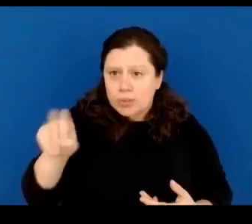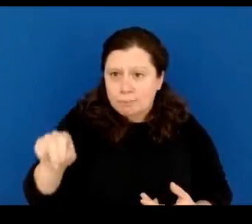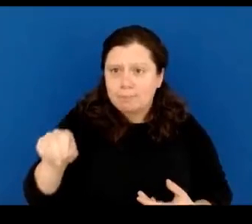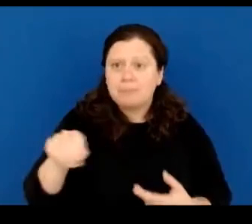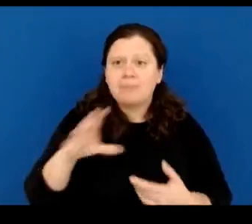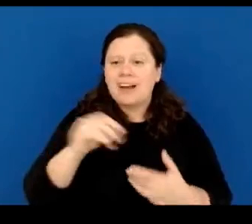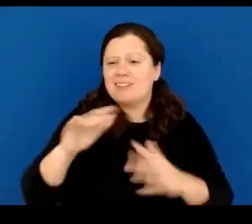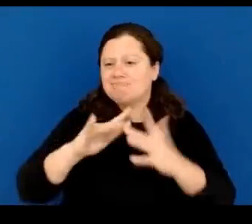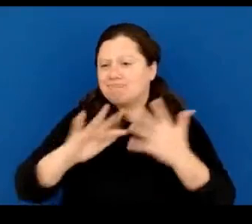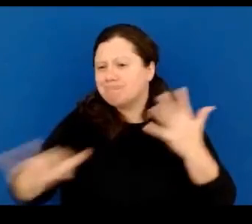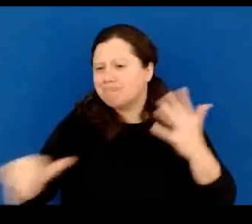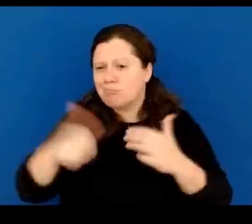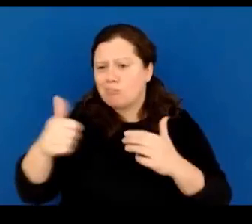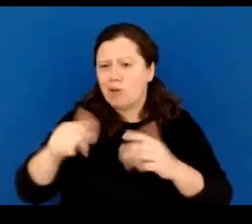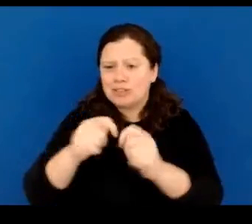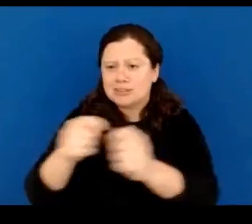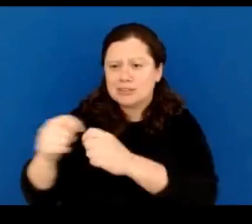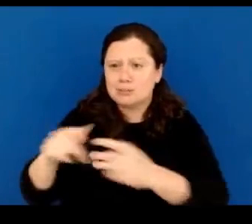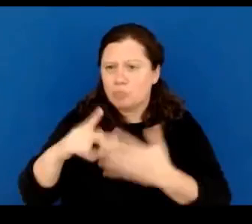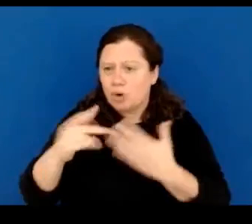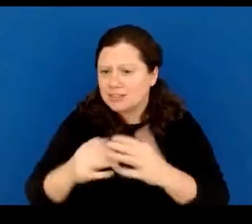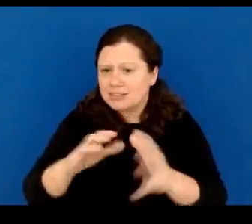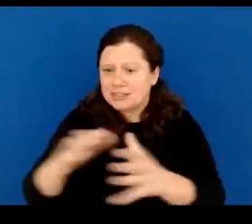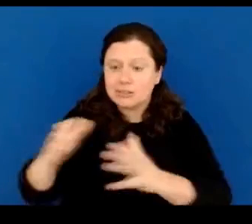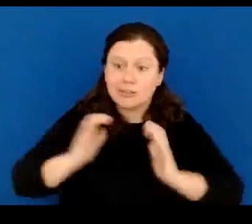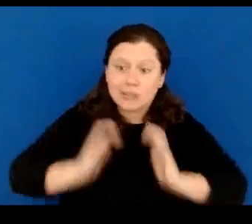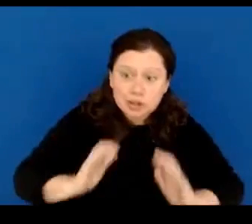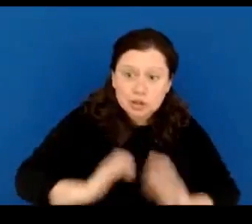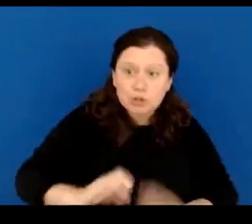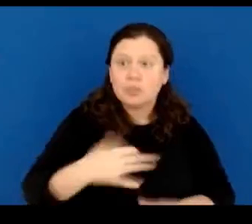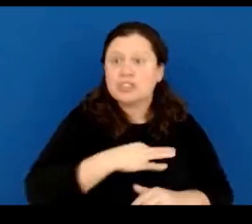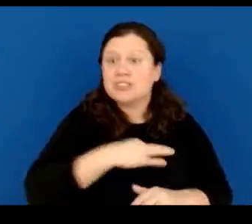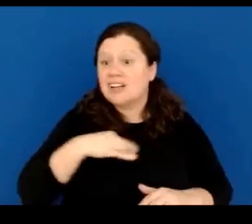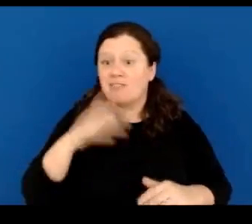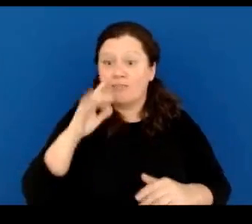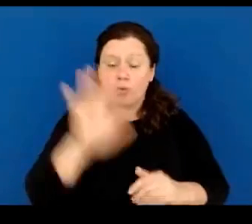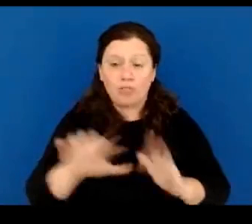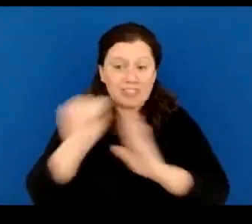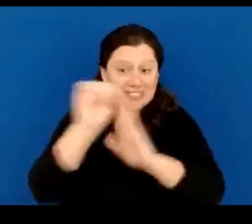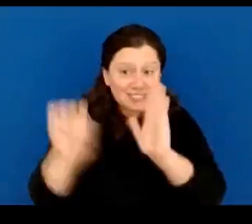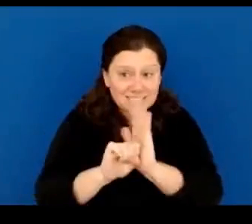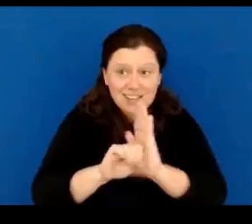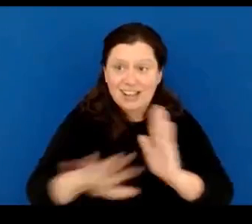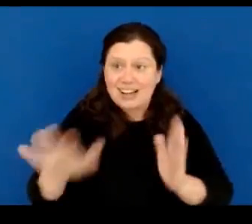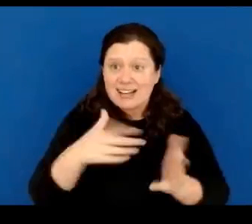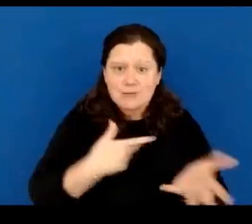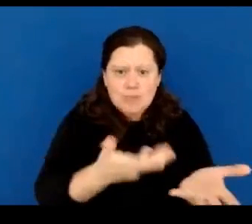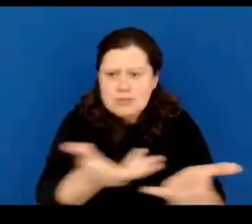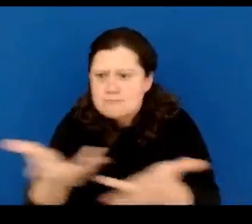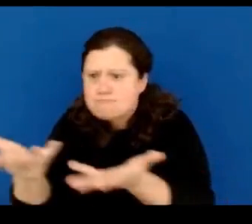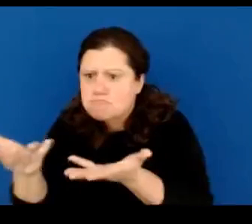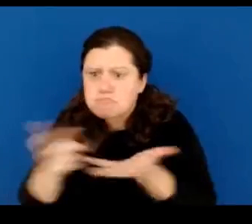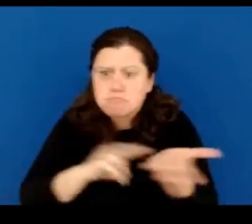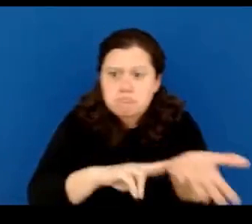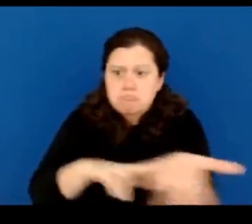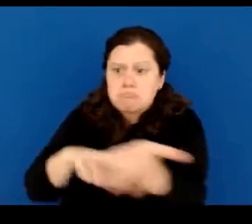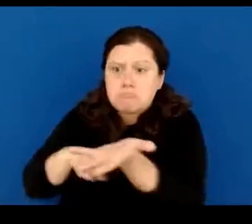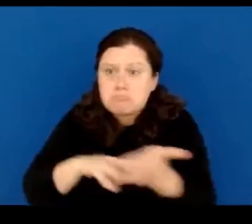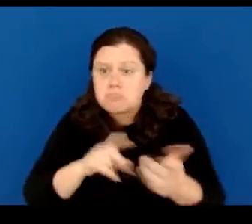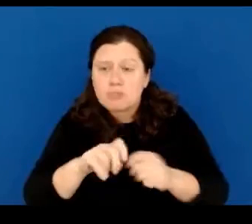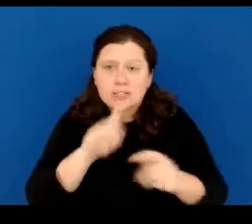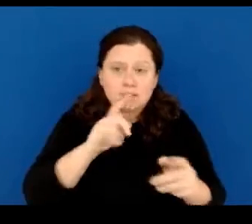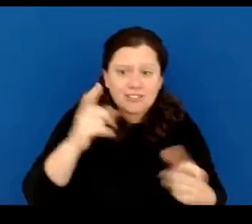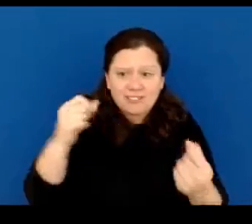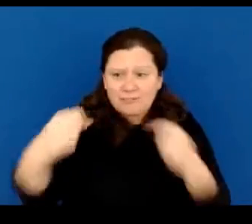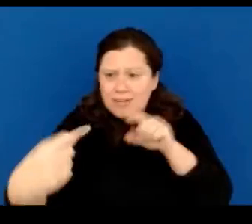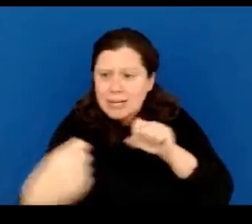呢個變化影響嘅每個人嘅聲音。到今年夏天馬上要開始嘅時候，我哋將喺全州範圍內